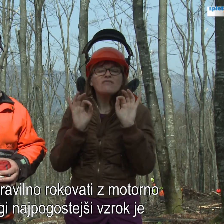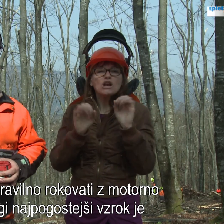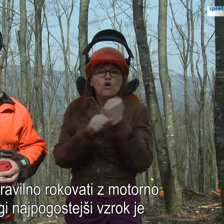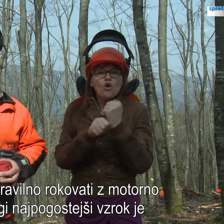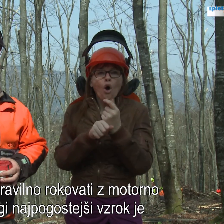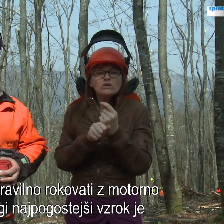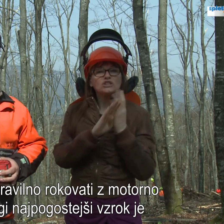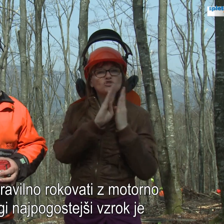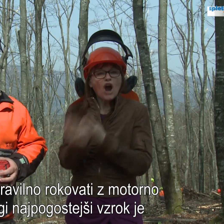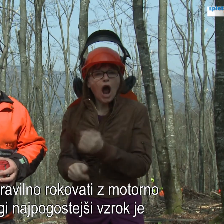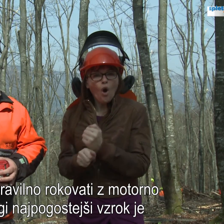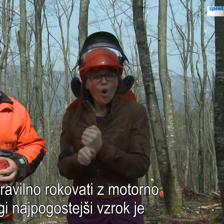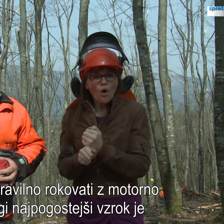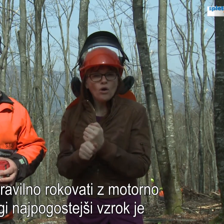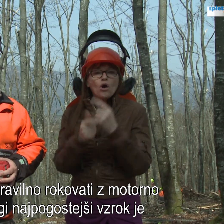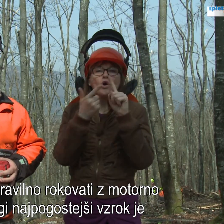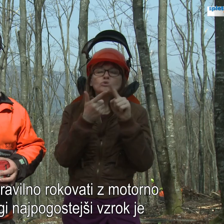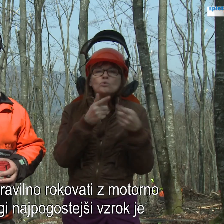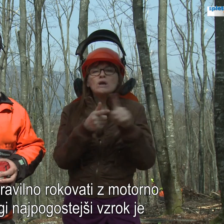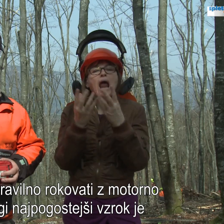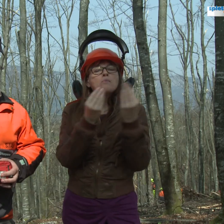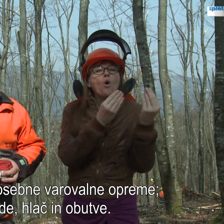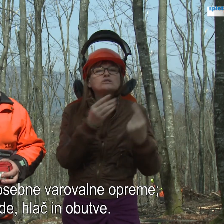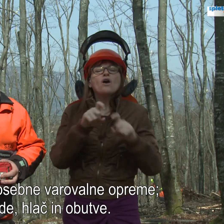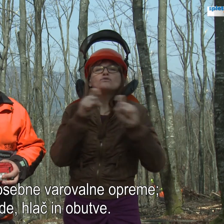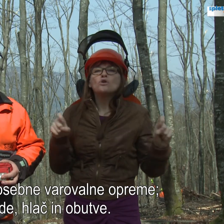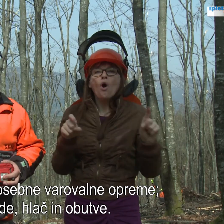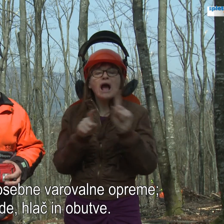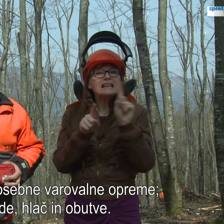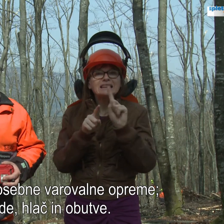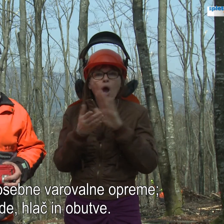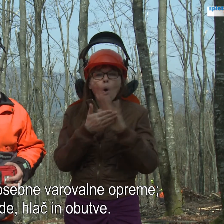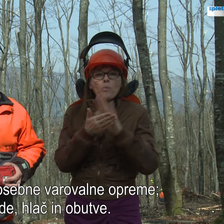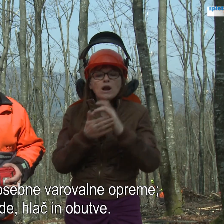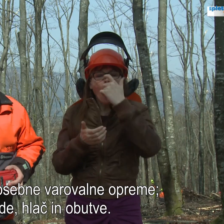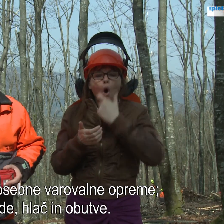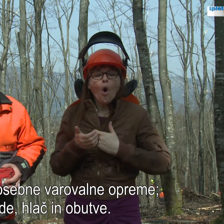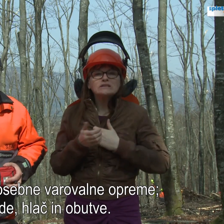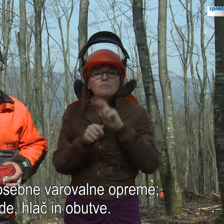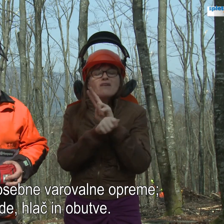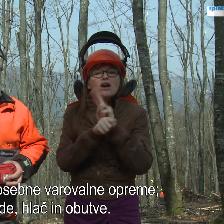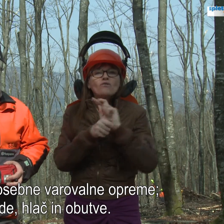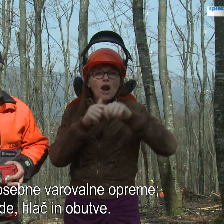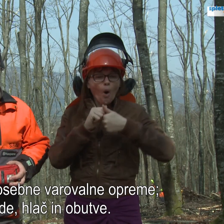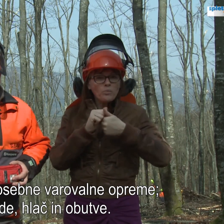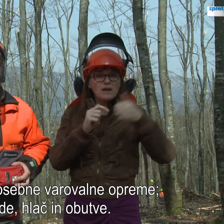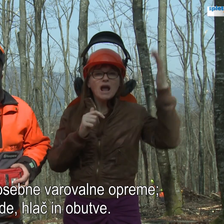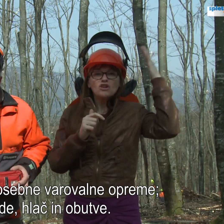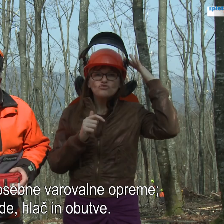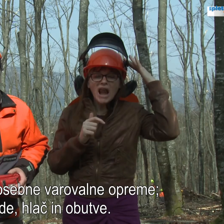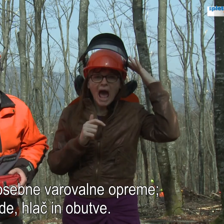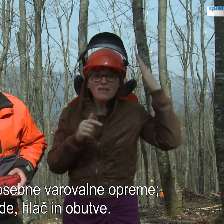motorno žago. Drugi najpogostejši vzrok je neuporaba lih te osebne varovalne opreme, tako